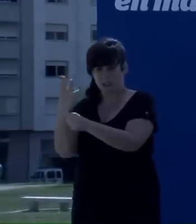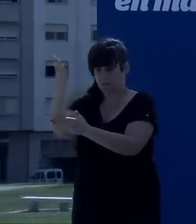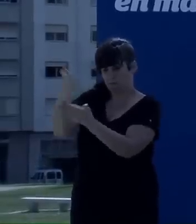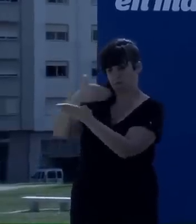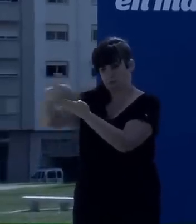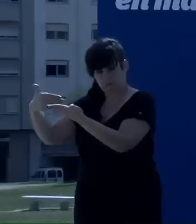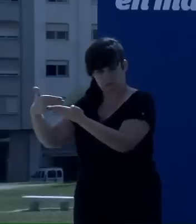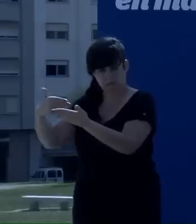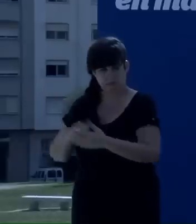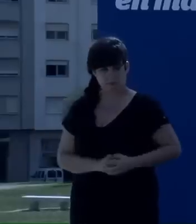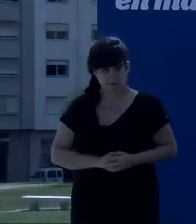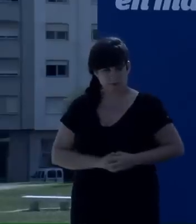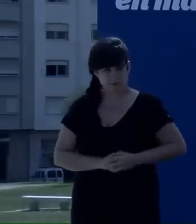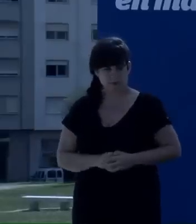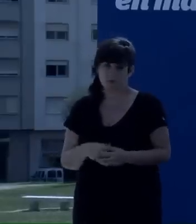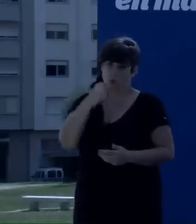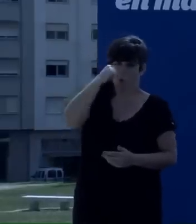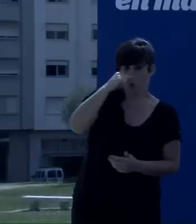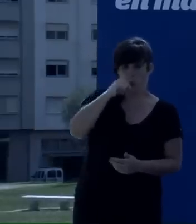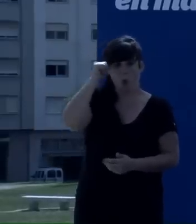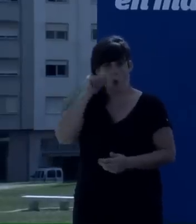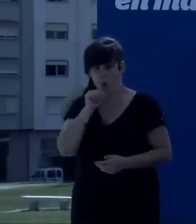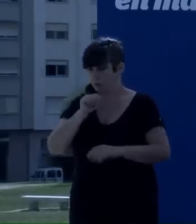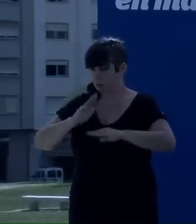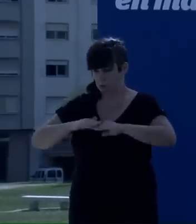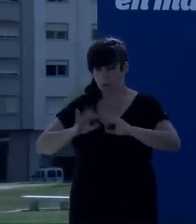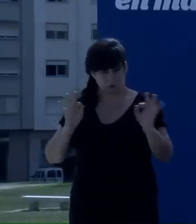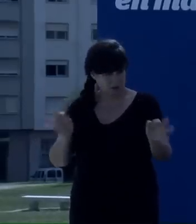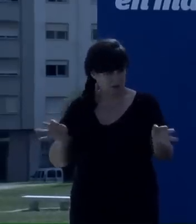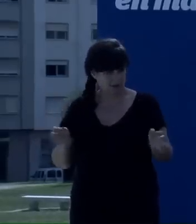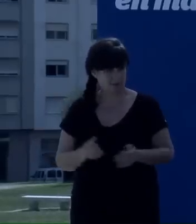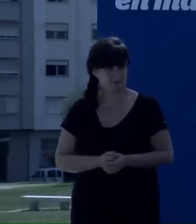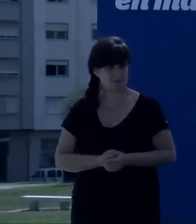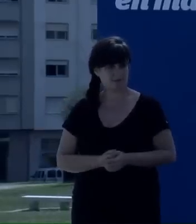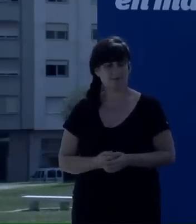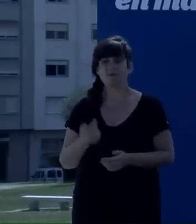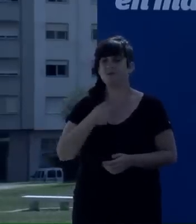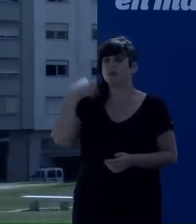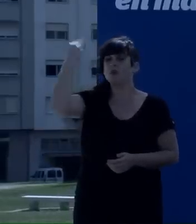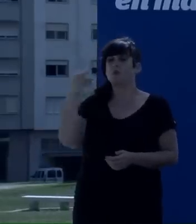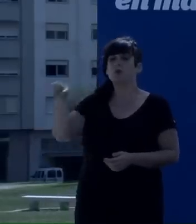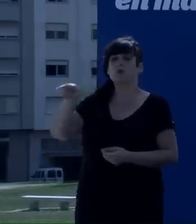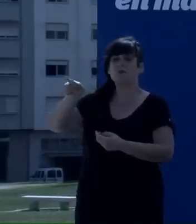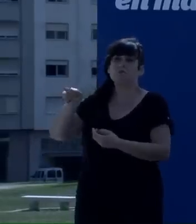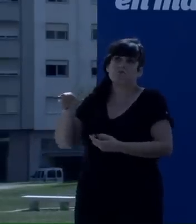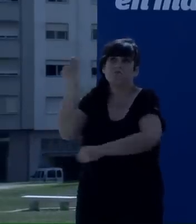Por lo menos Lugo e Ourense, sí, verdad? Eu coido que esa é a razón porque ele non sabe onde é.